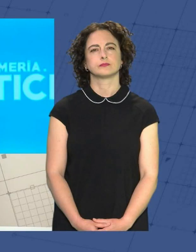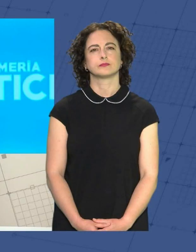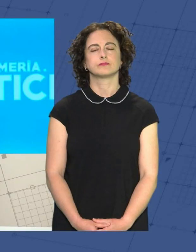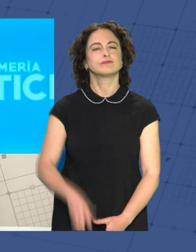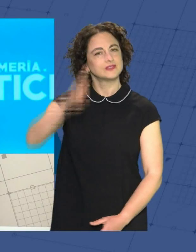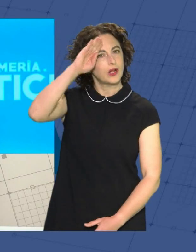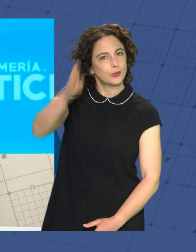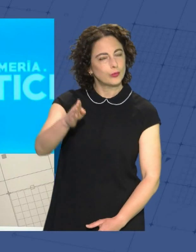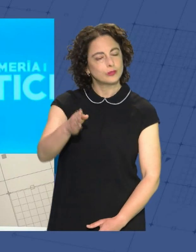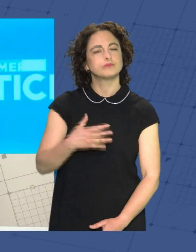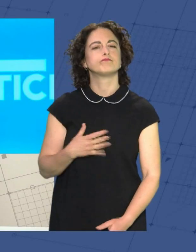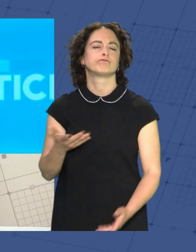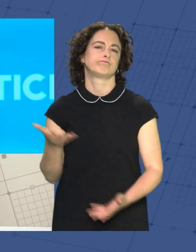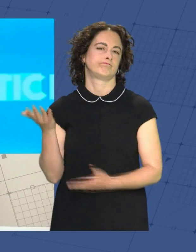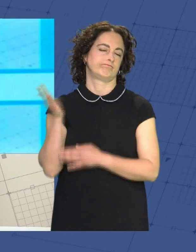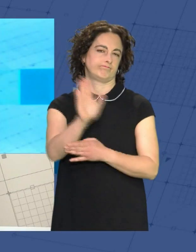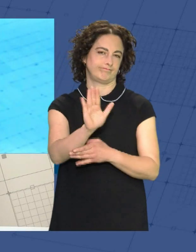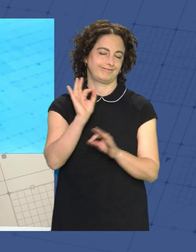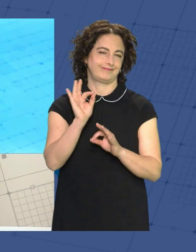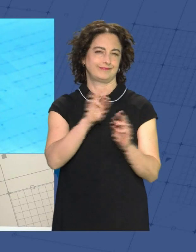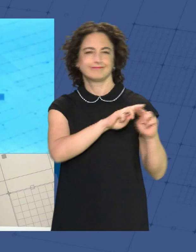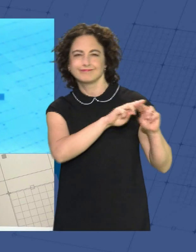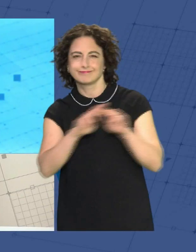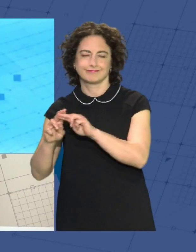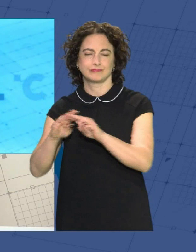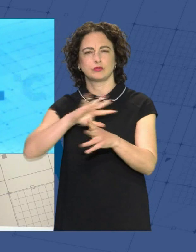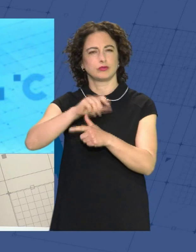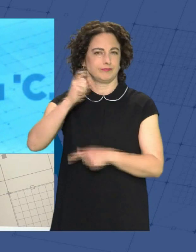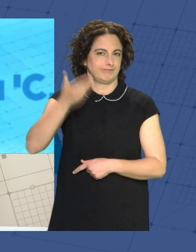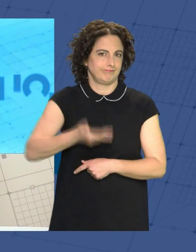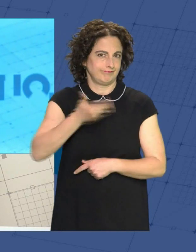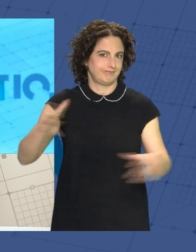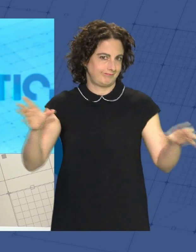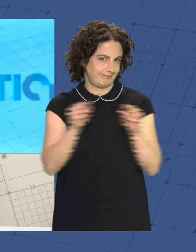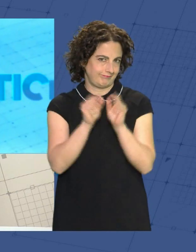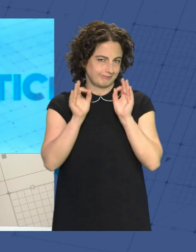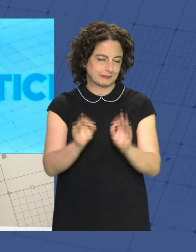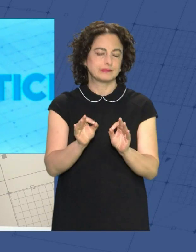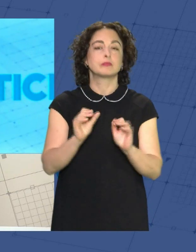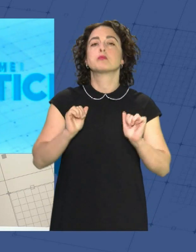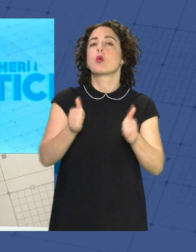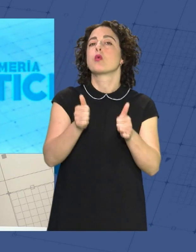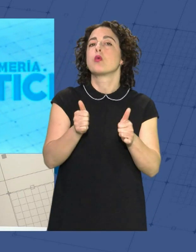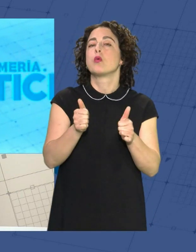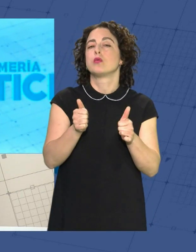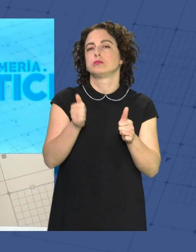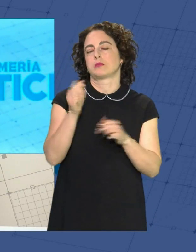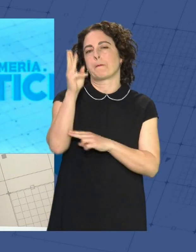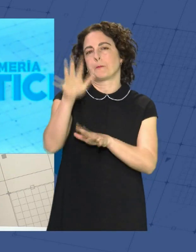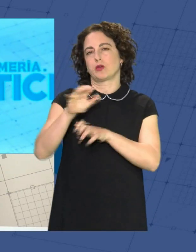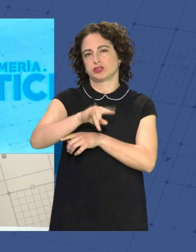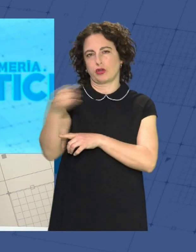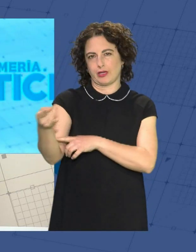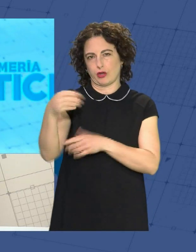Saludos, les ofrecemos un repaso de las noticias más destacadas de la semana, que comenzaba con un pleno extraordinario en el